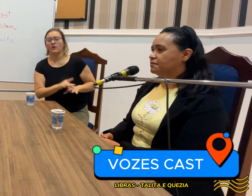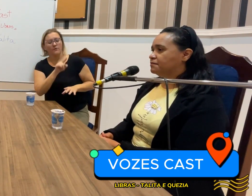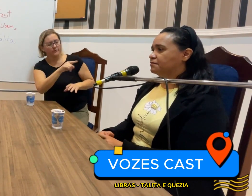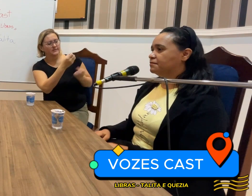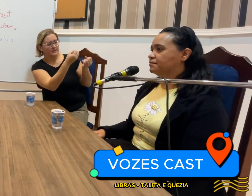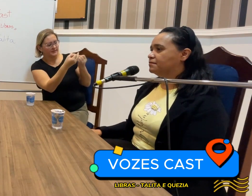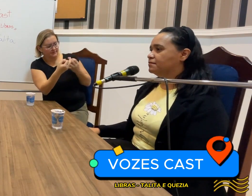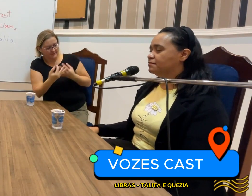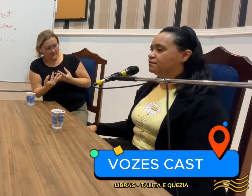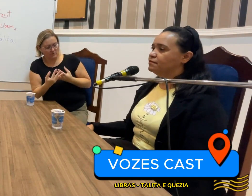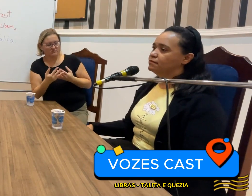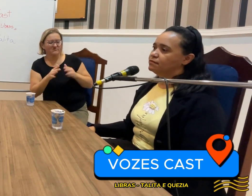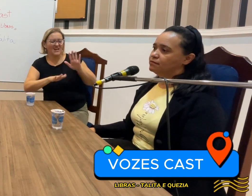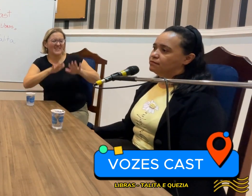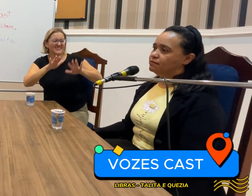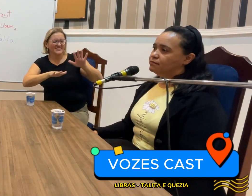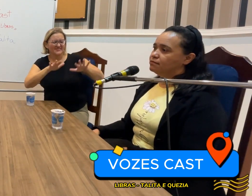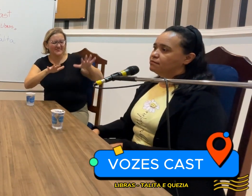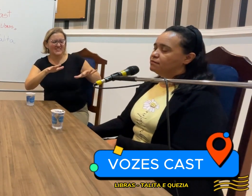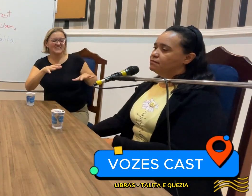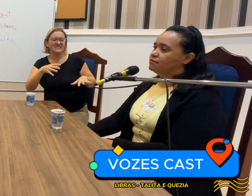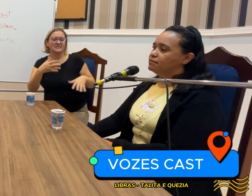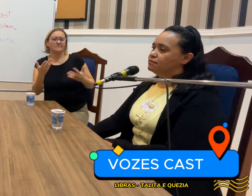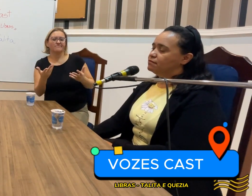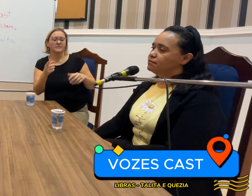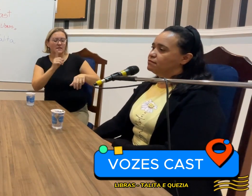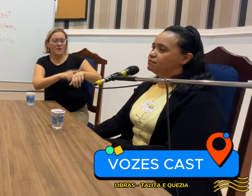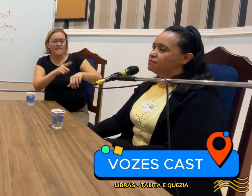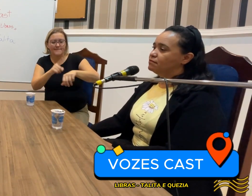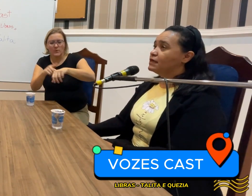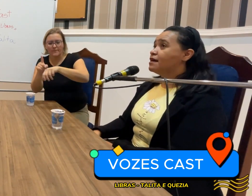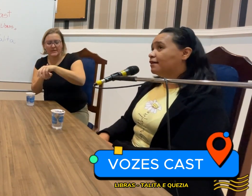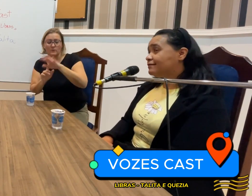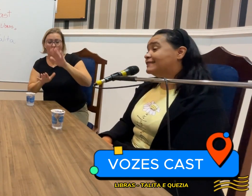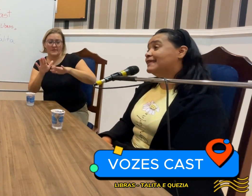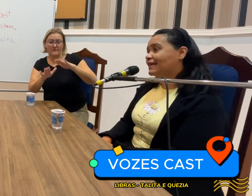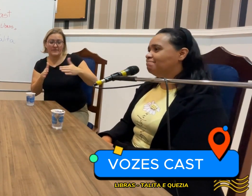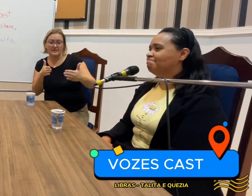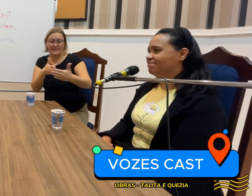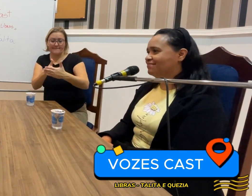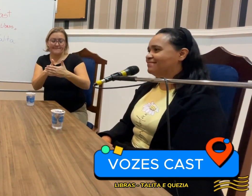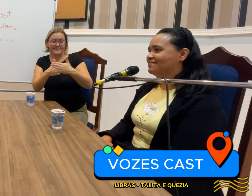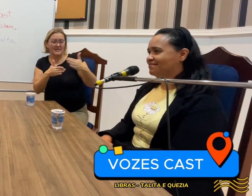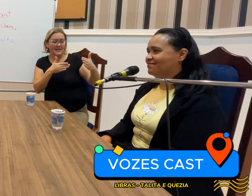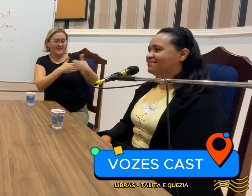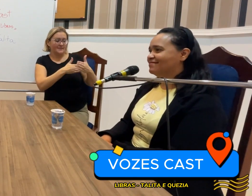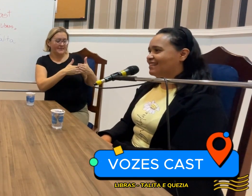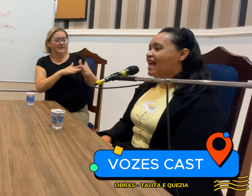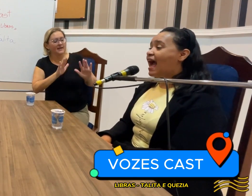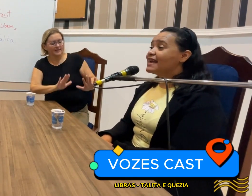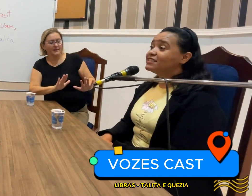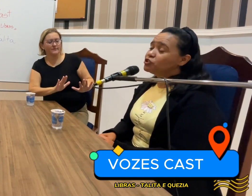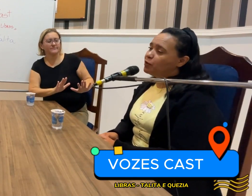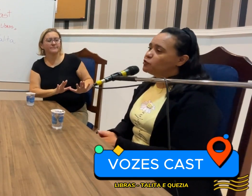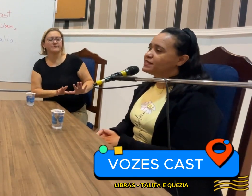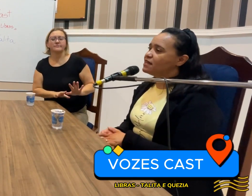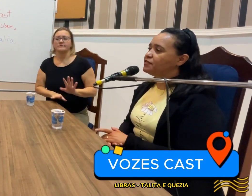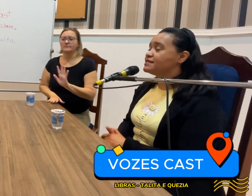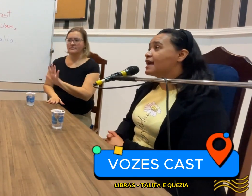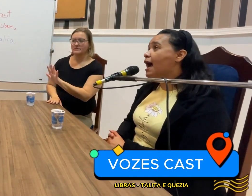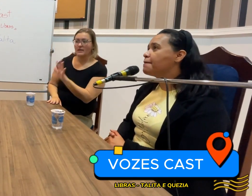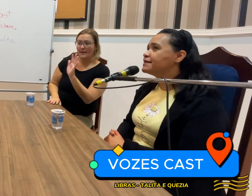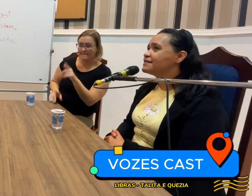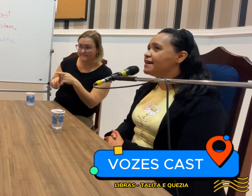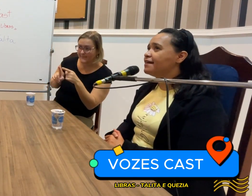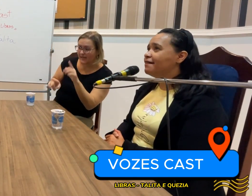situações que as pessoas enfrentam que as limitam. Sim. Então, das limitações. Quem Aí pensa? a gente pode pensar,